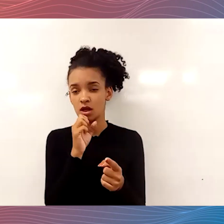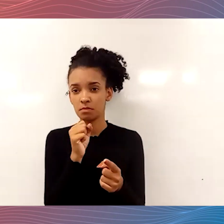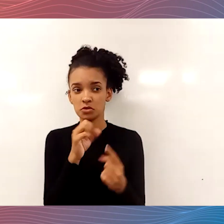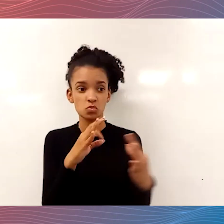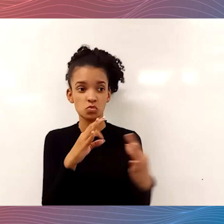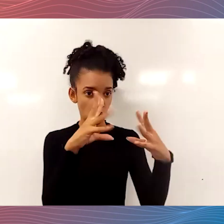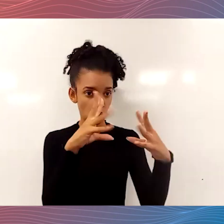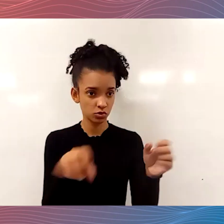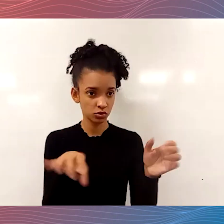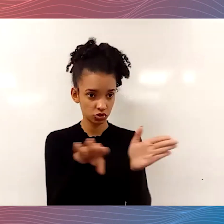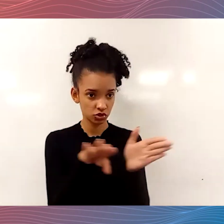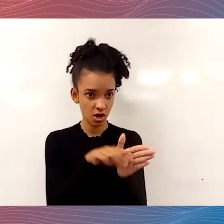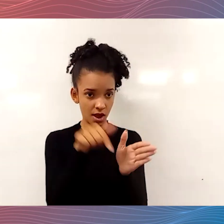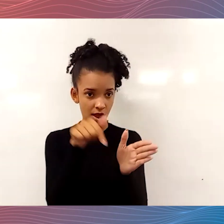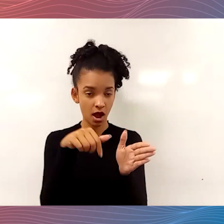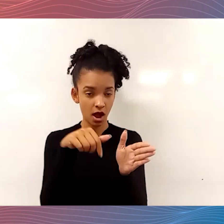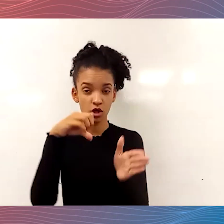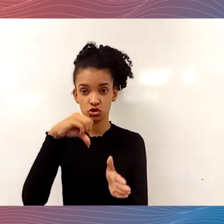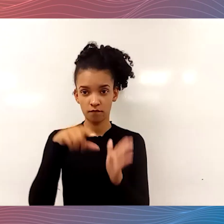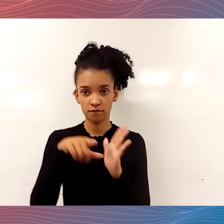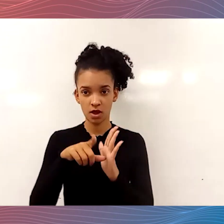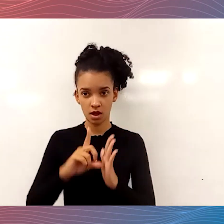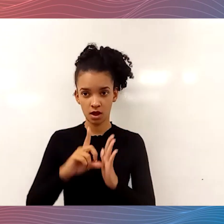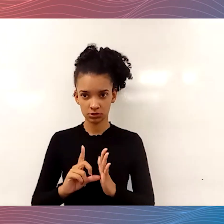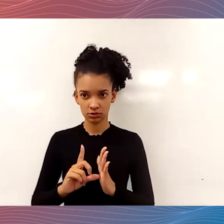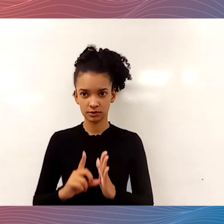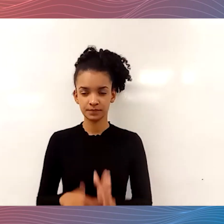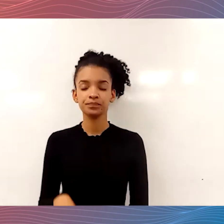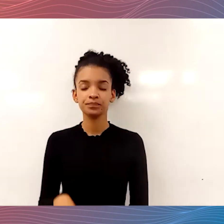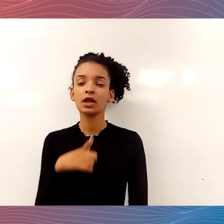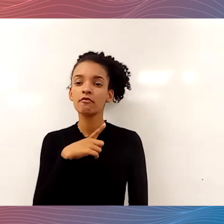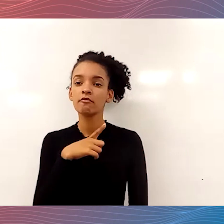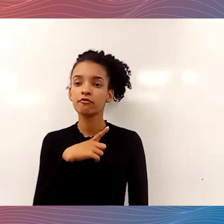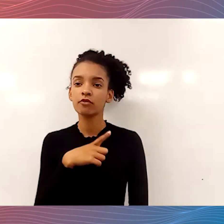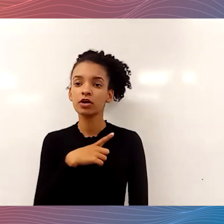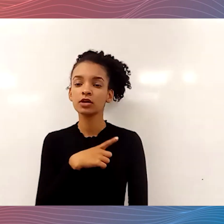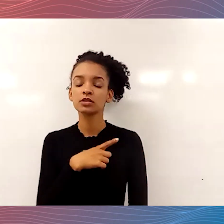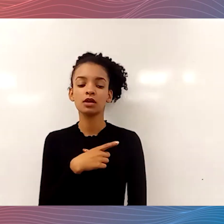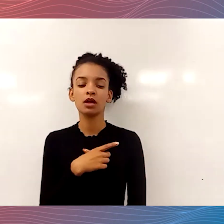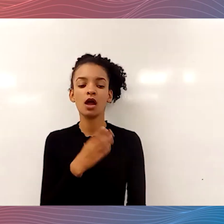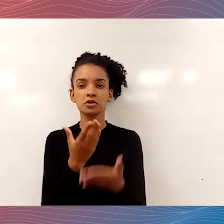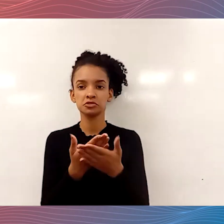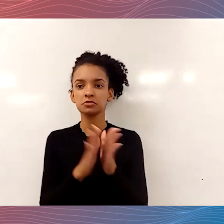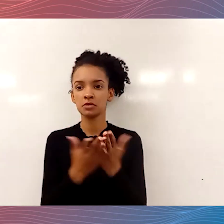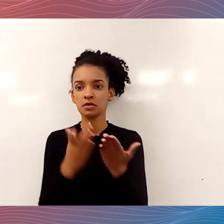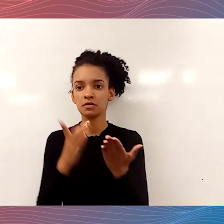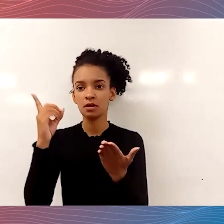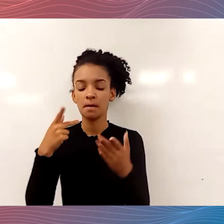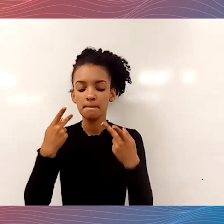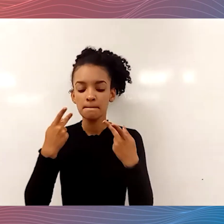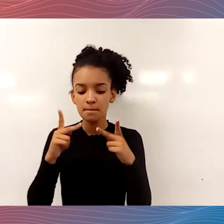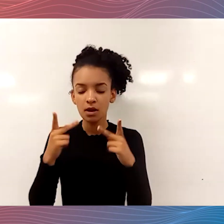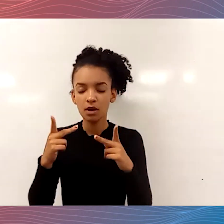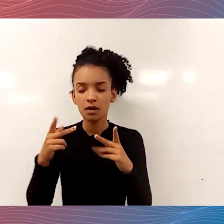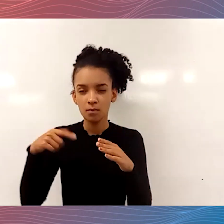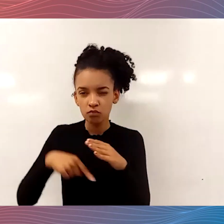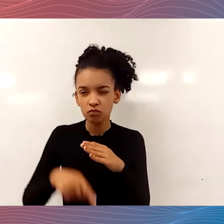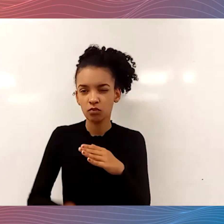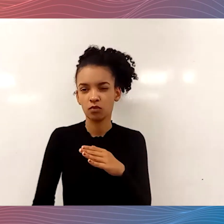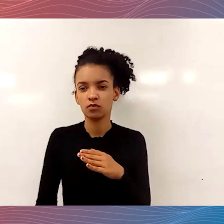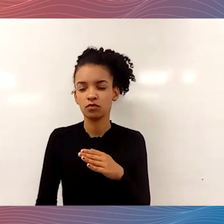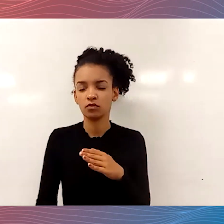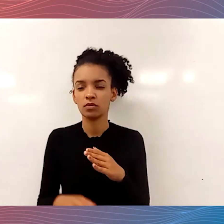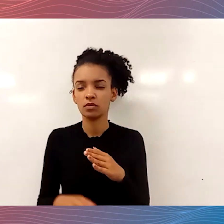Vamos ter imersão na palavra até as 10. Às 10 horas vamos ter a live.